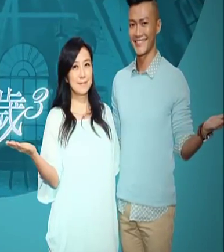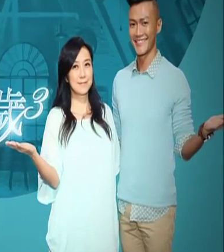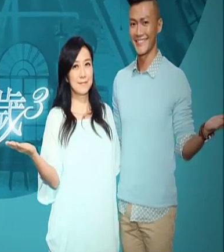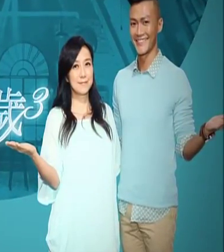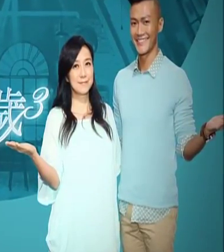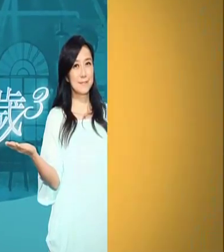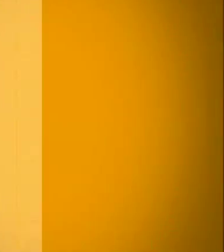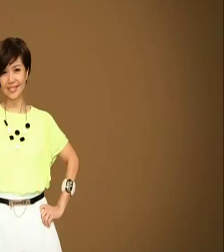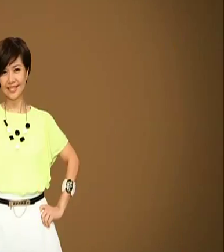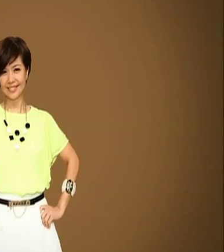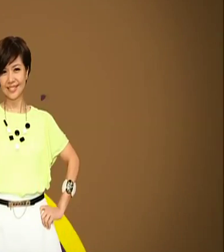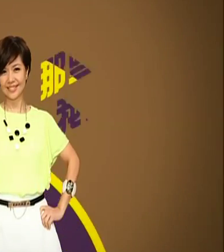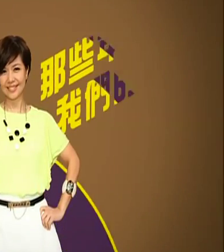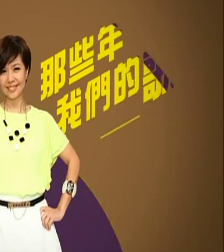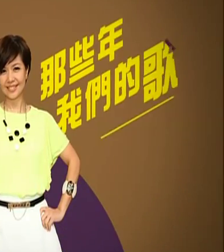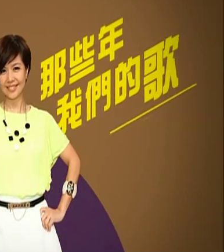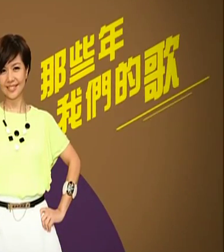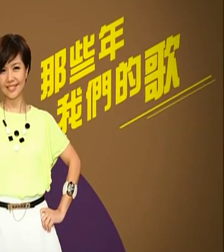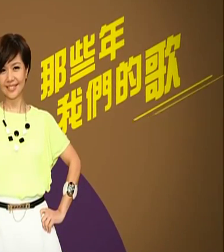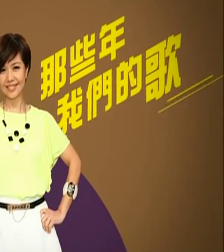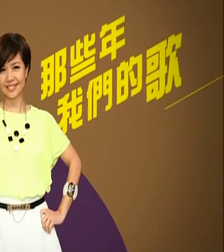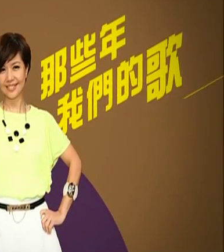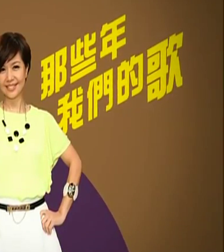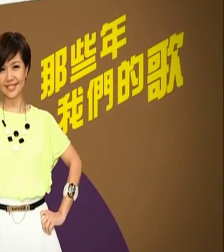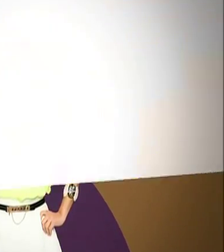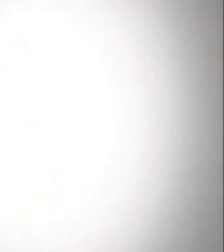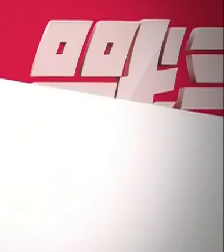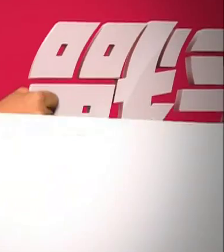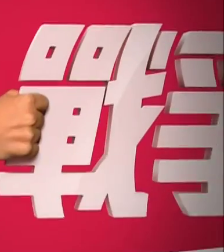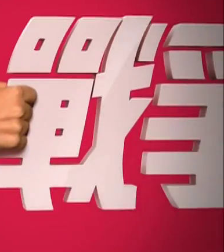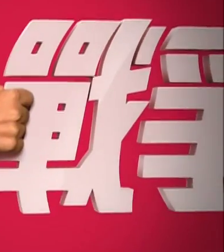三，那些年我们的歌，